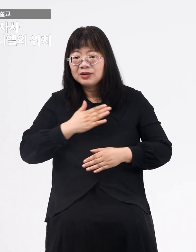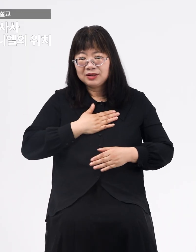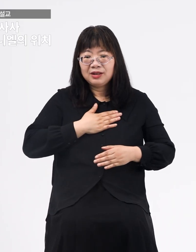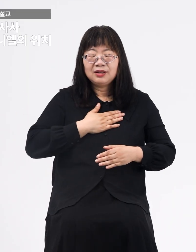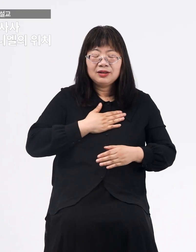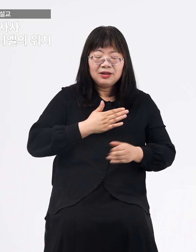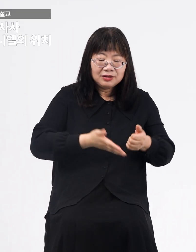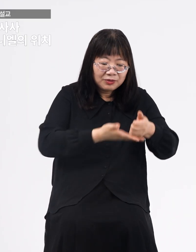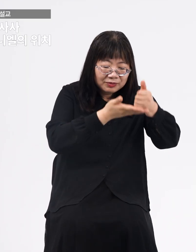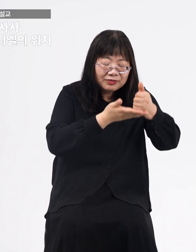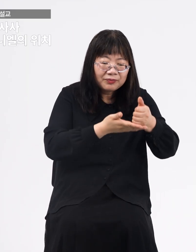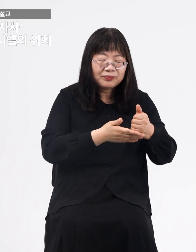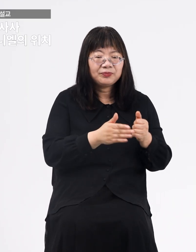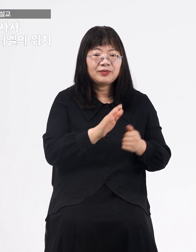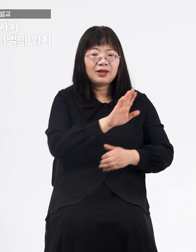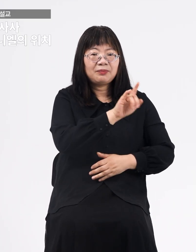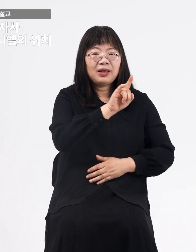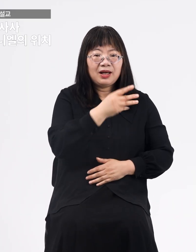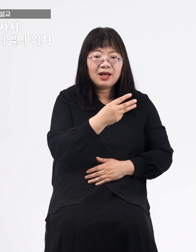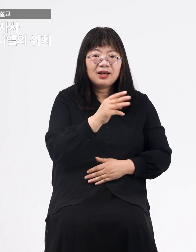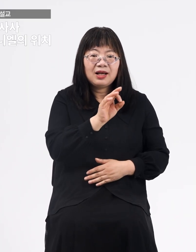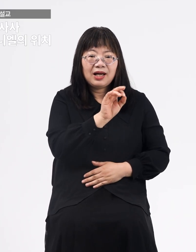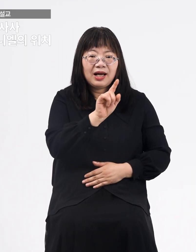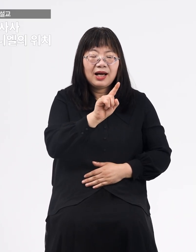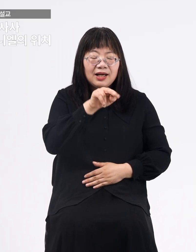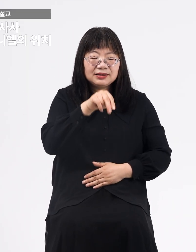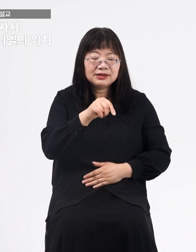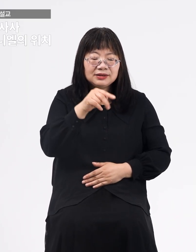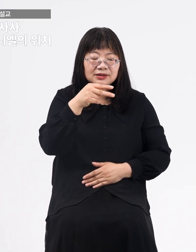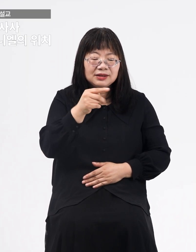바알과 아스타롯과 아세라에게 부르짖지?